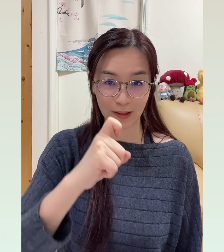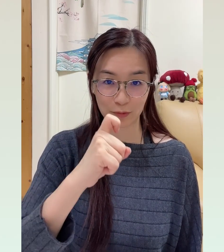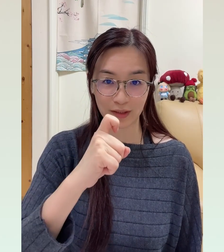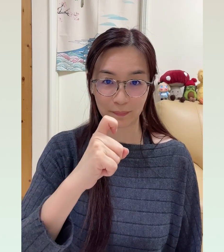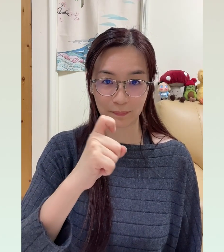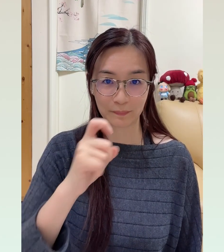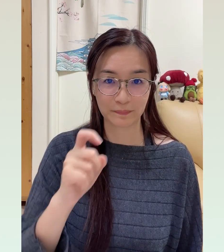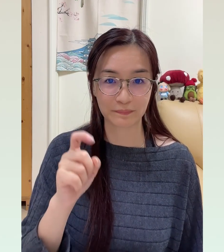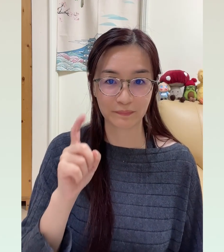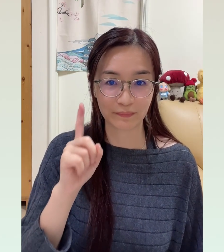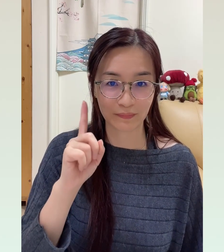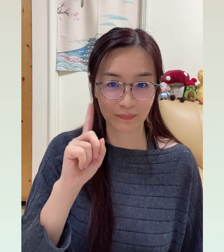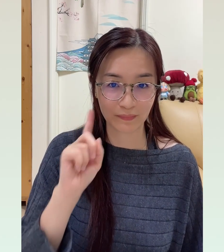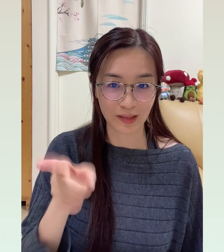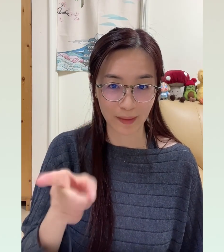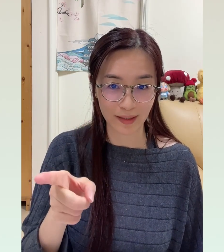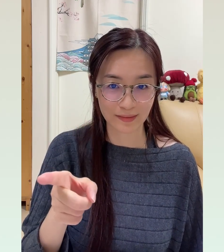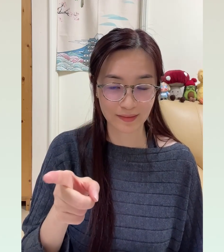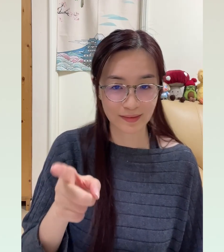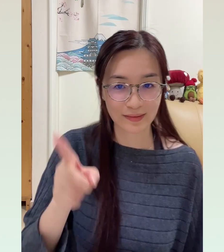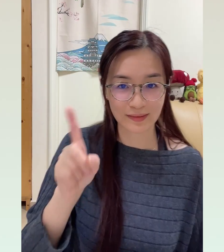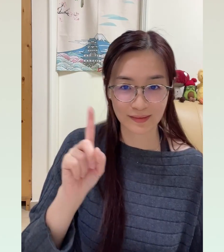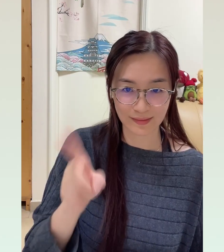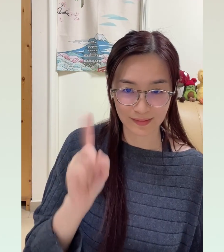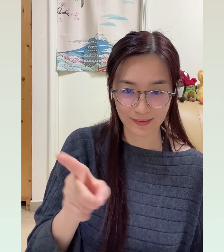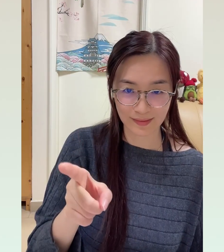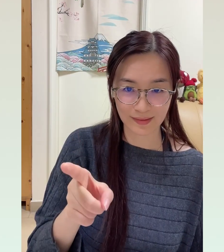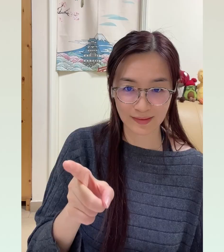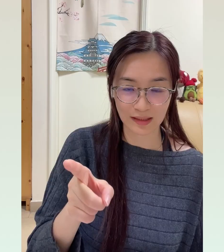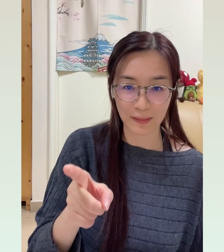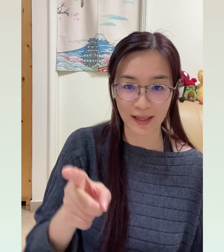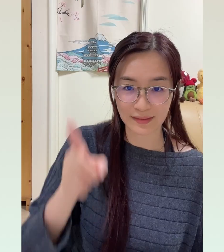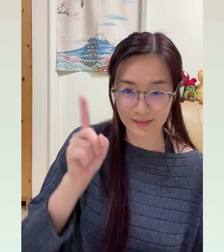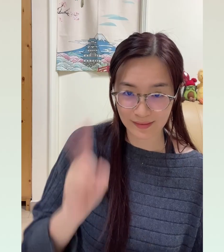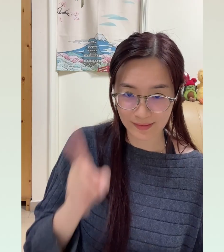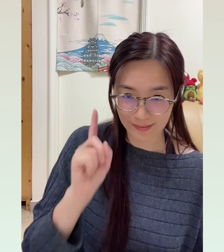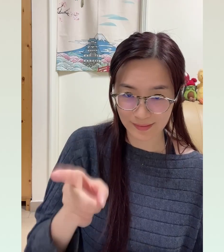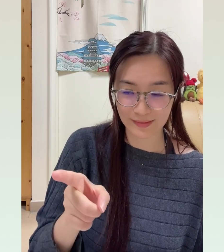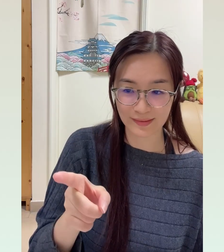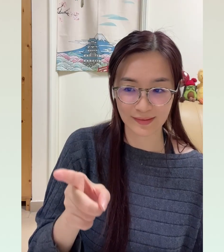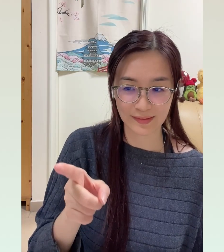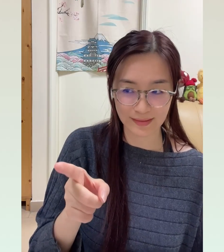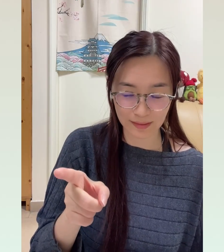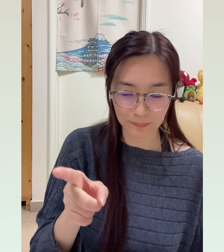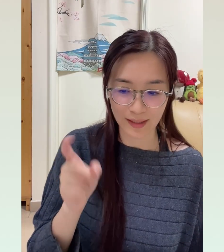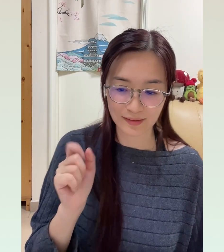90 100 100